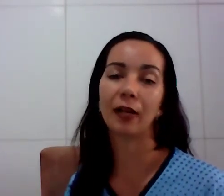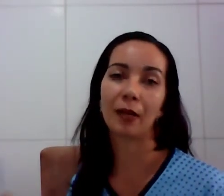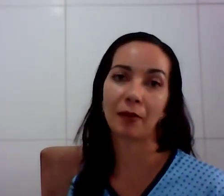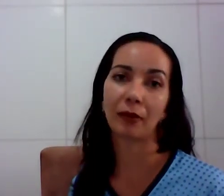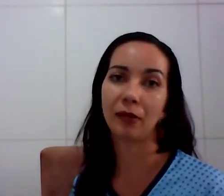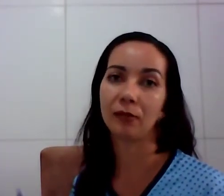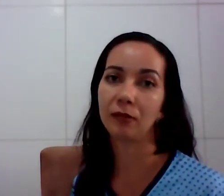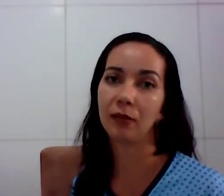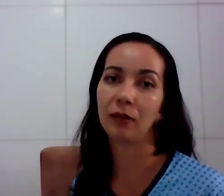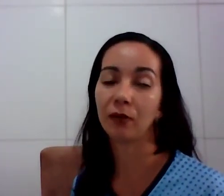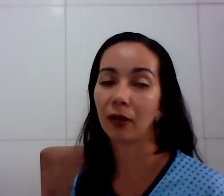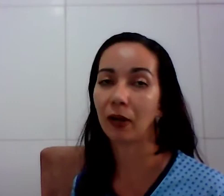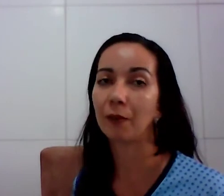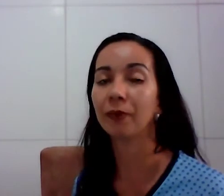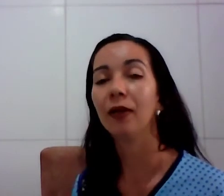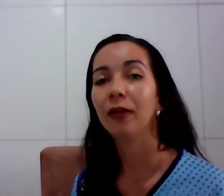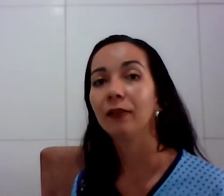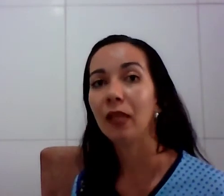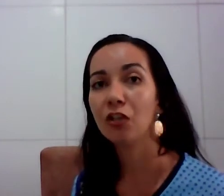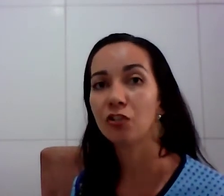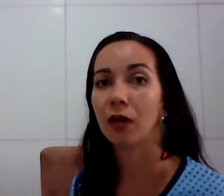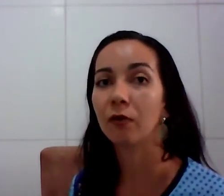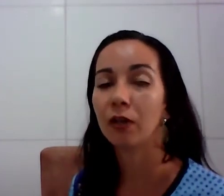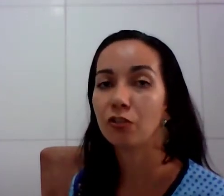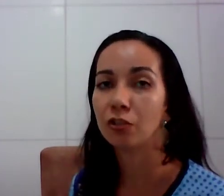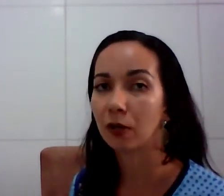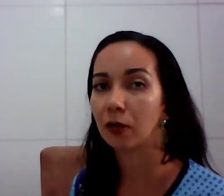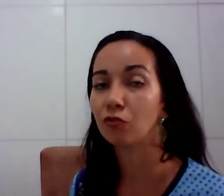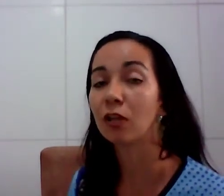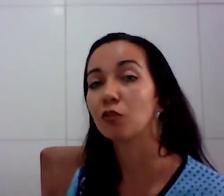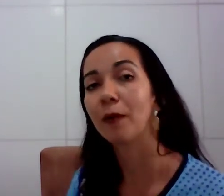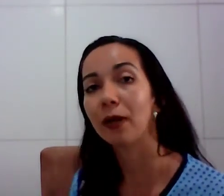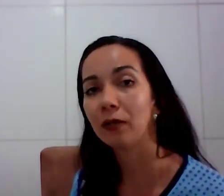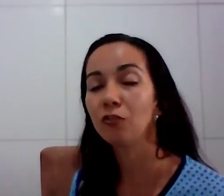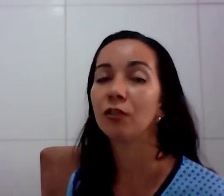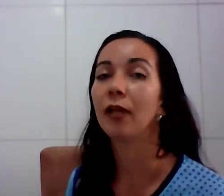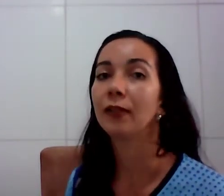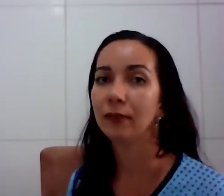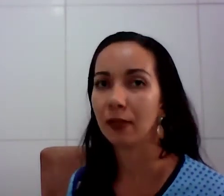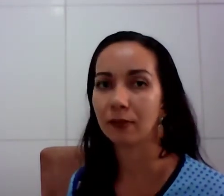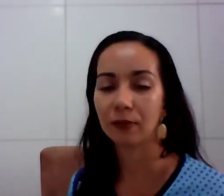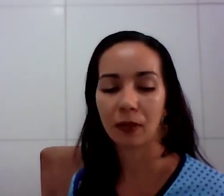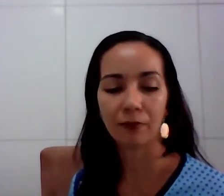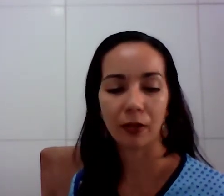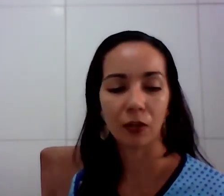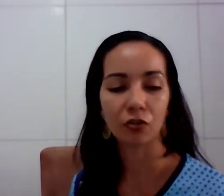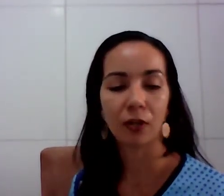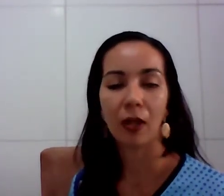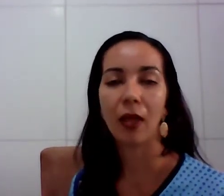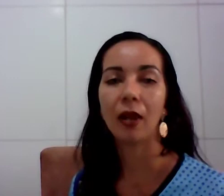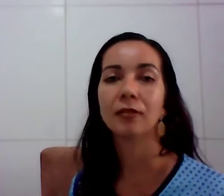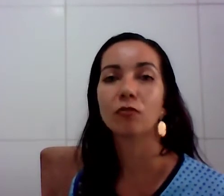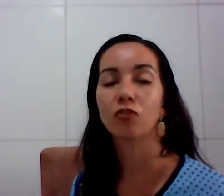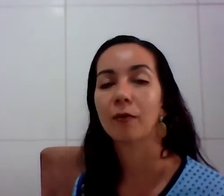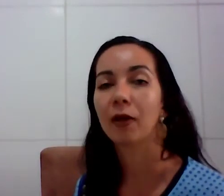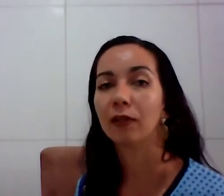época, que residiram naquela época, deixaram registrados nas paredes dessas cavernas. Elas são chamadas